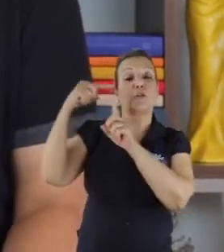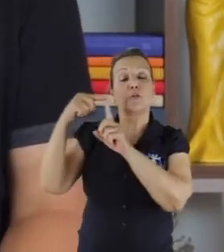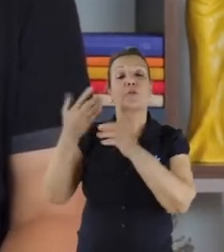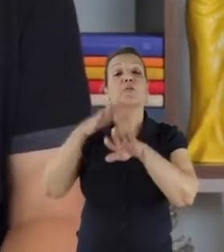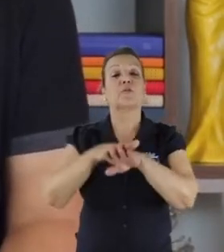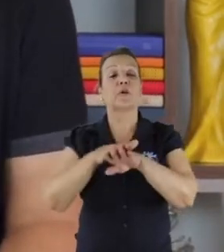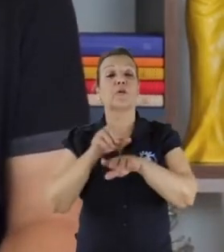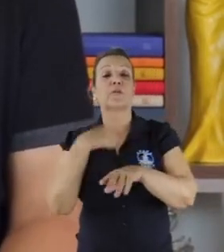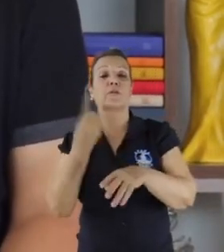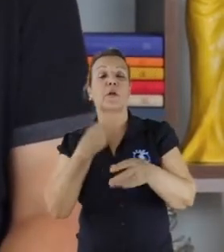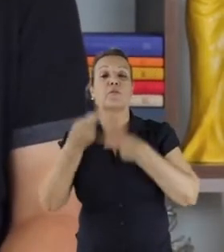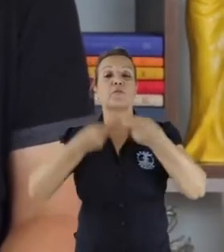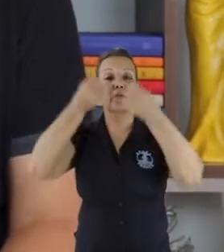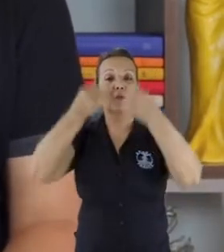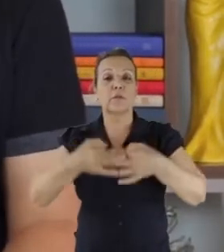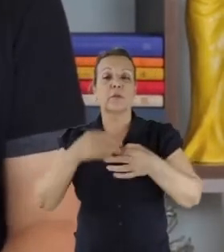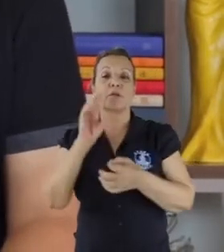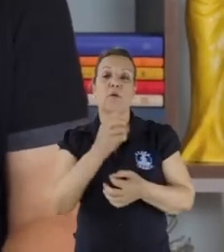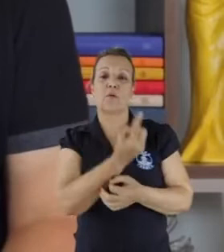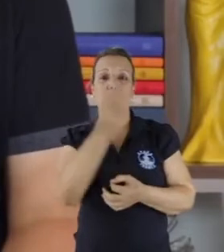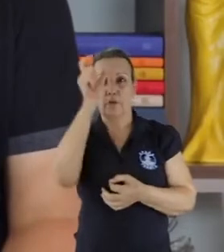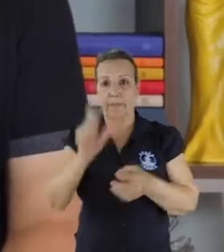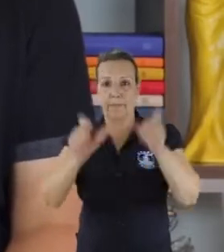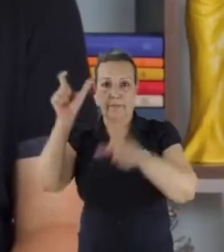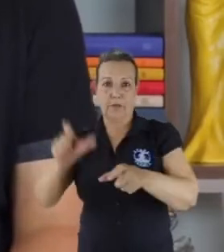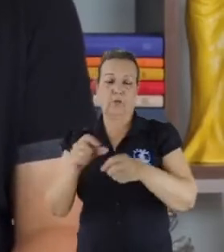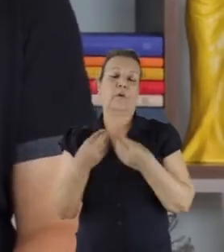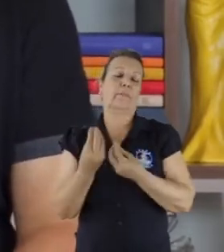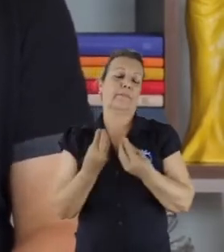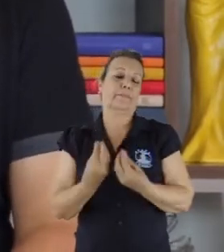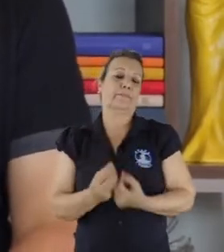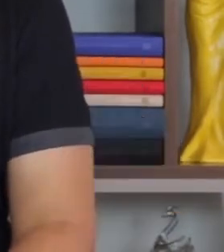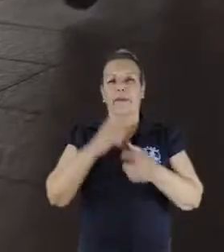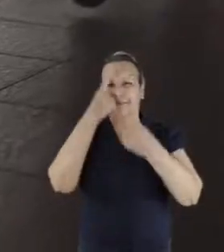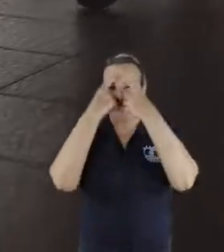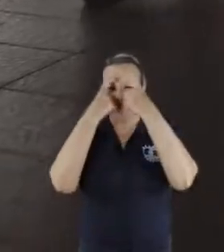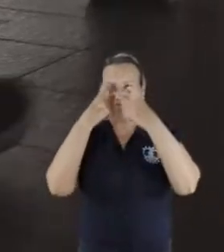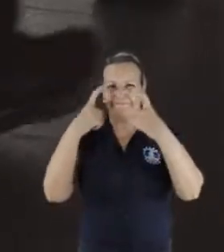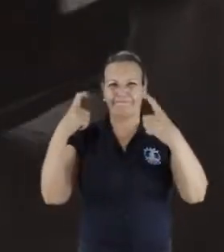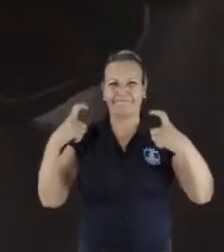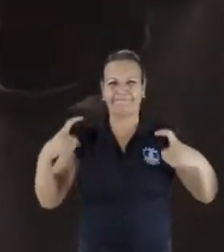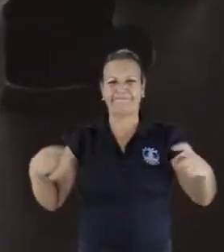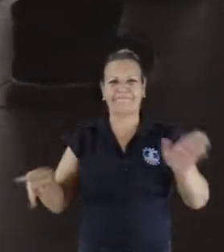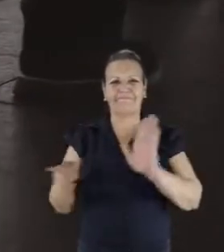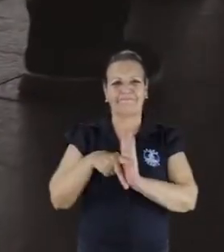de que tipo de inclusão estamos falando de acordo com cada indivíduo que a necessita.